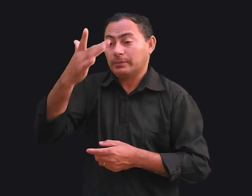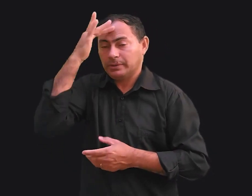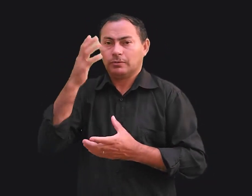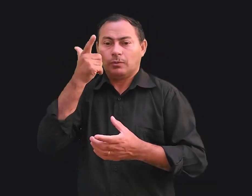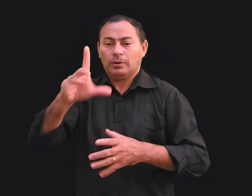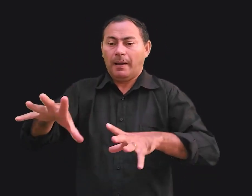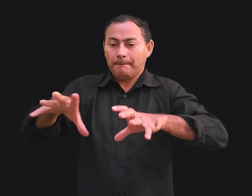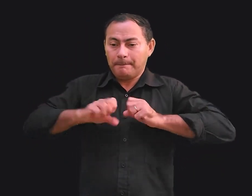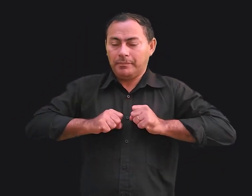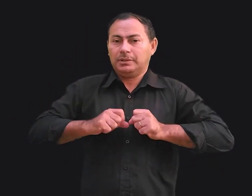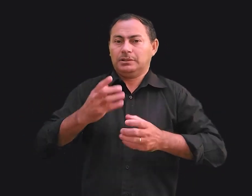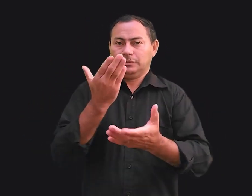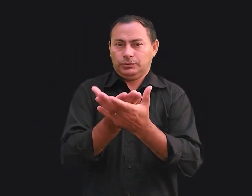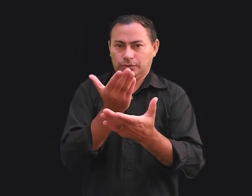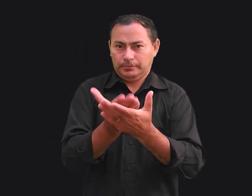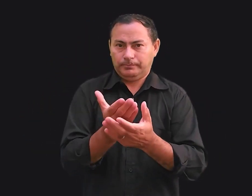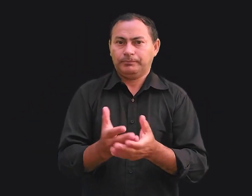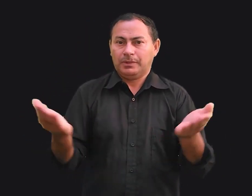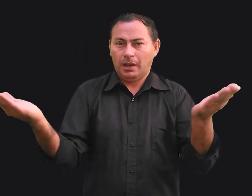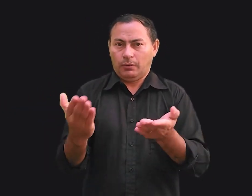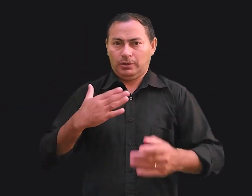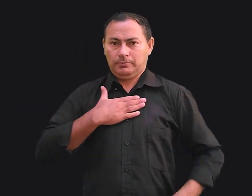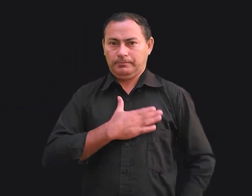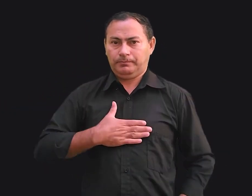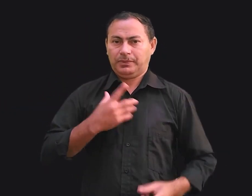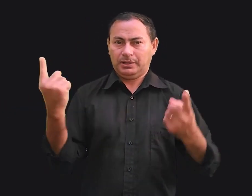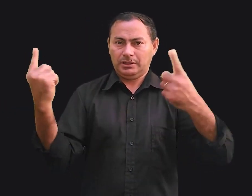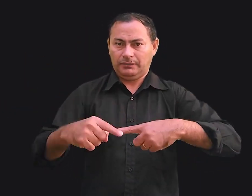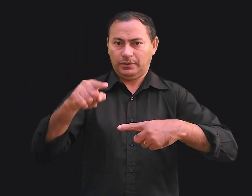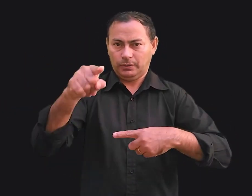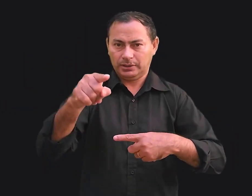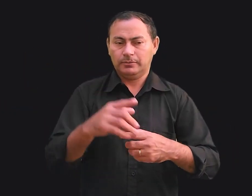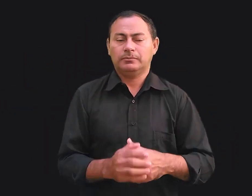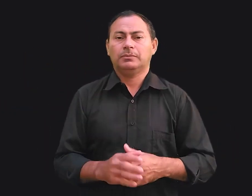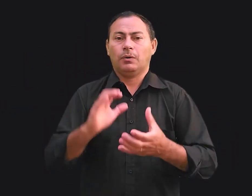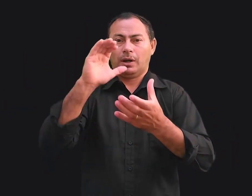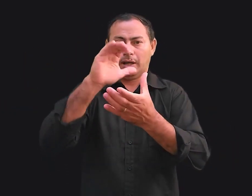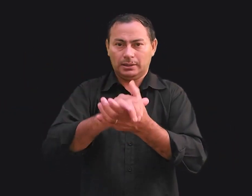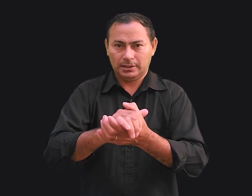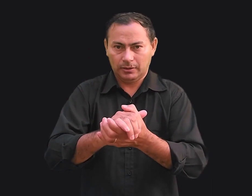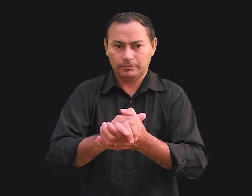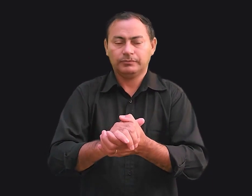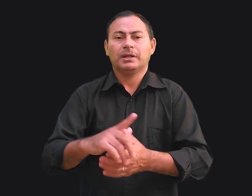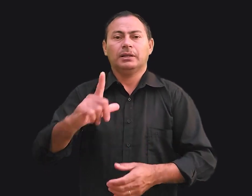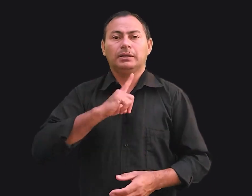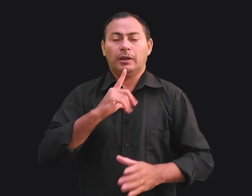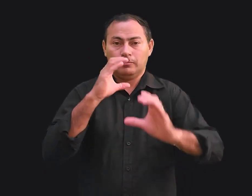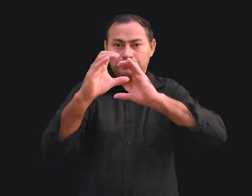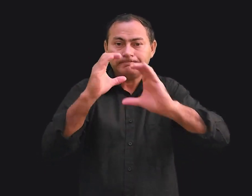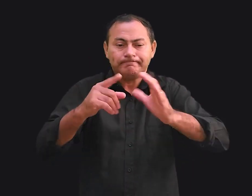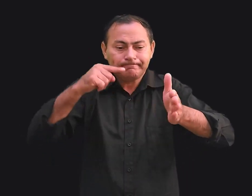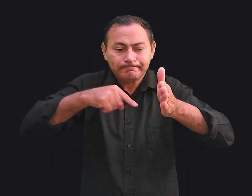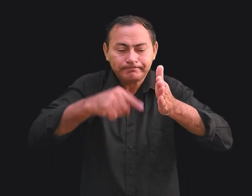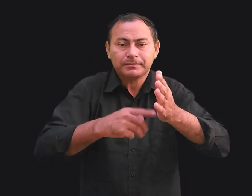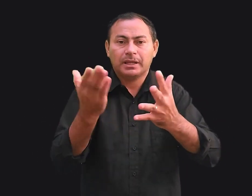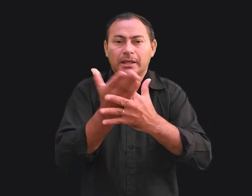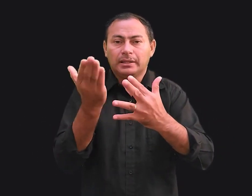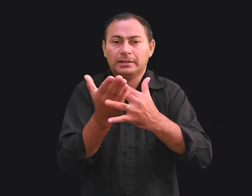adquirido através desse estudo. Agora eu gostaria de desafiar vocês, como casal, a terem uma comunicação profunda entre